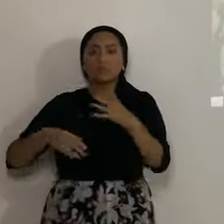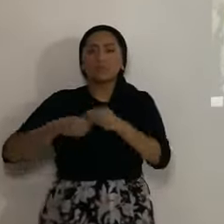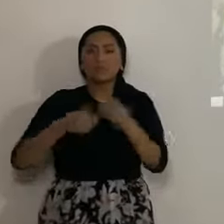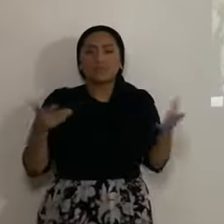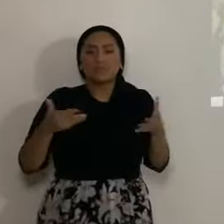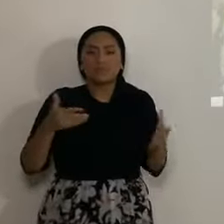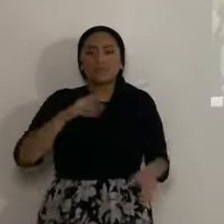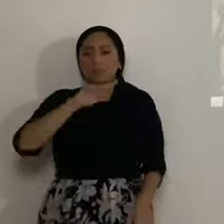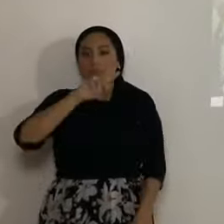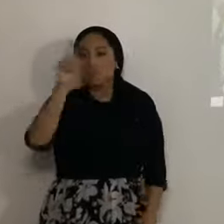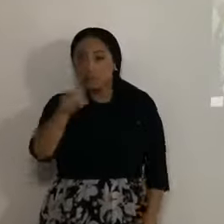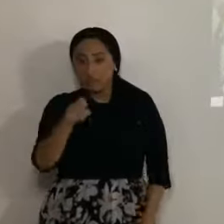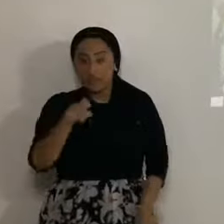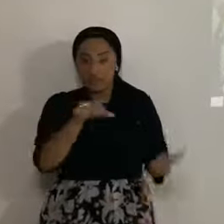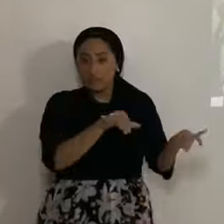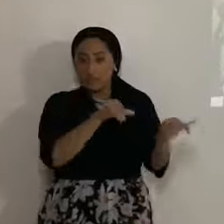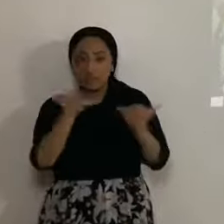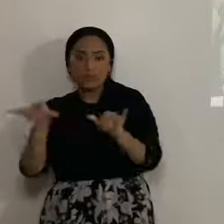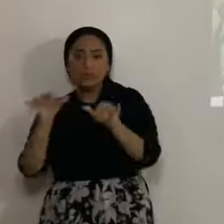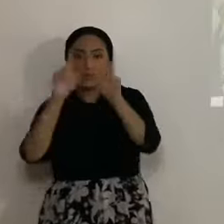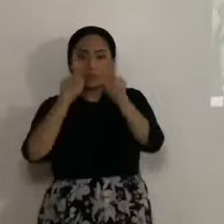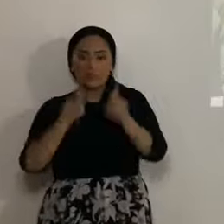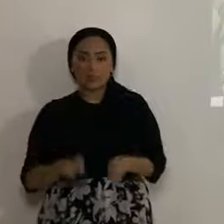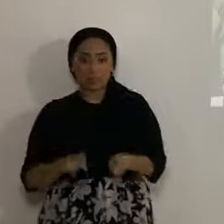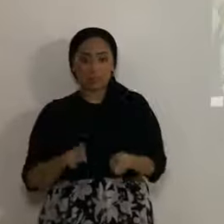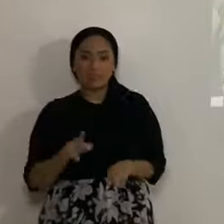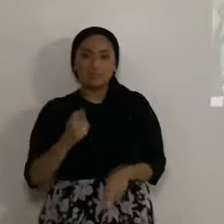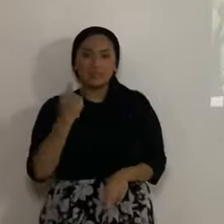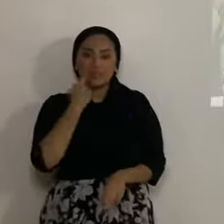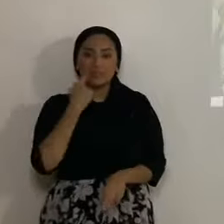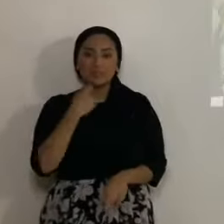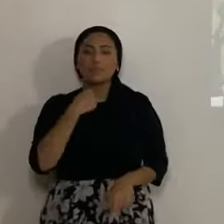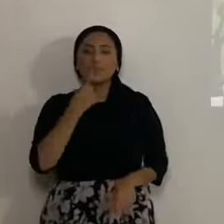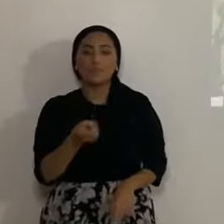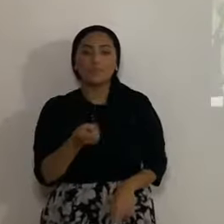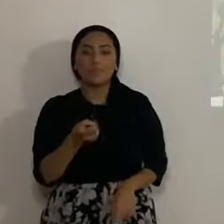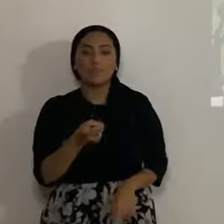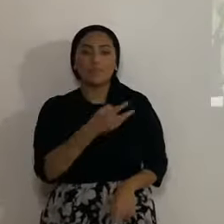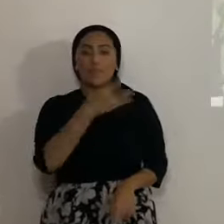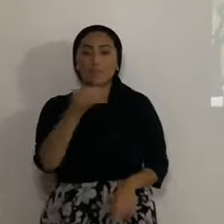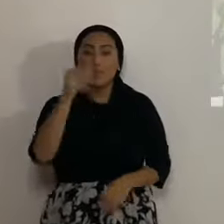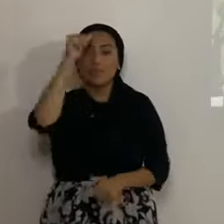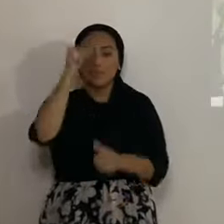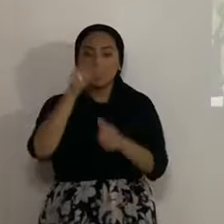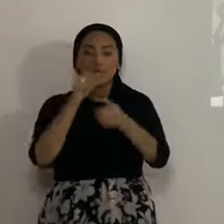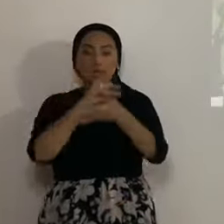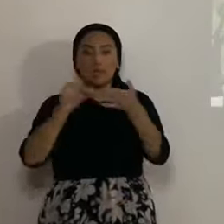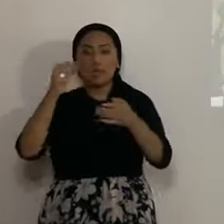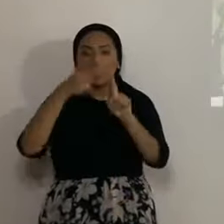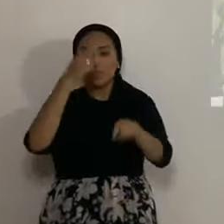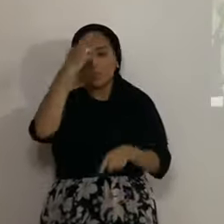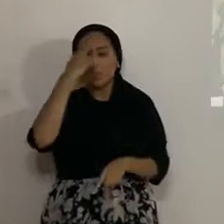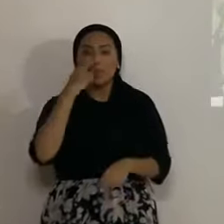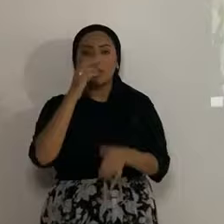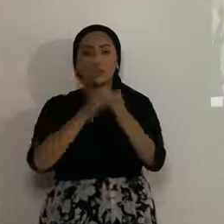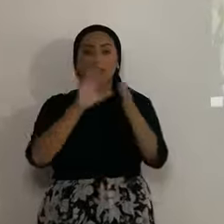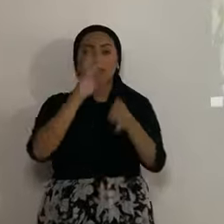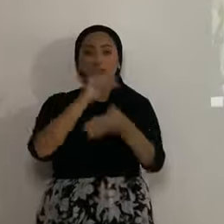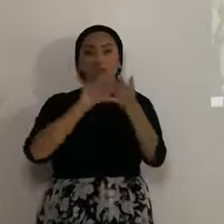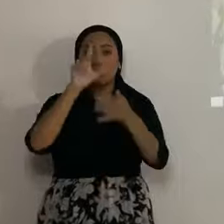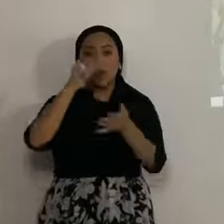pregunta, la misma persona, lo acabo de mencionar, y recuerda la cita de Romanos 6, 23, la paga del